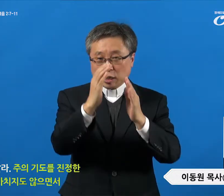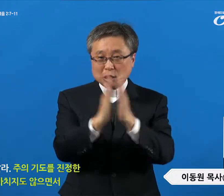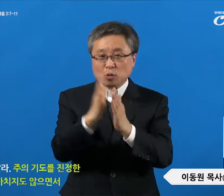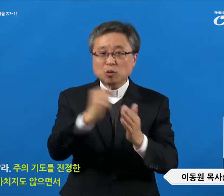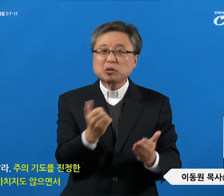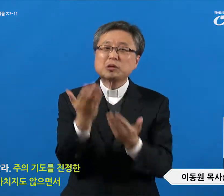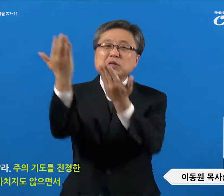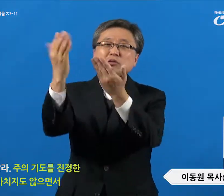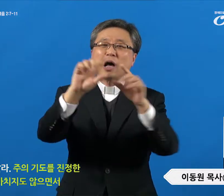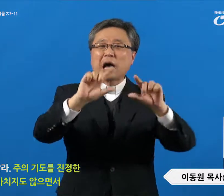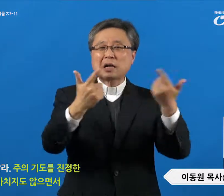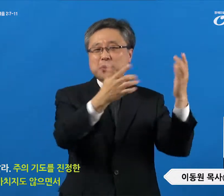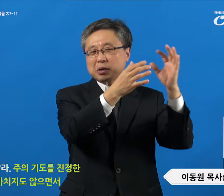않으면서